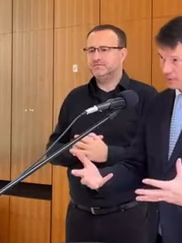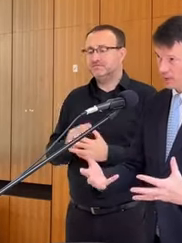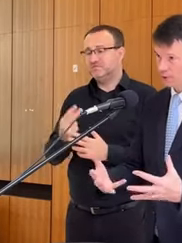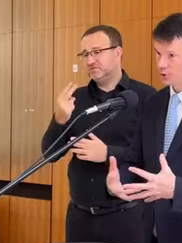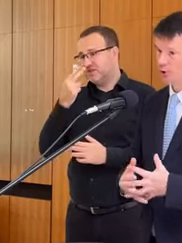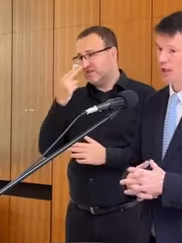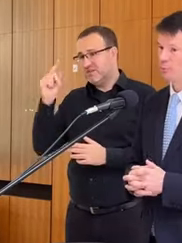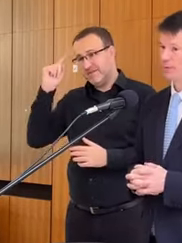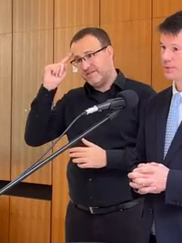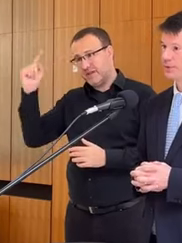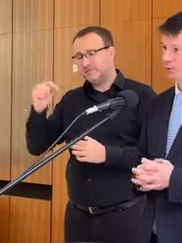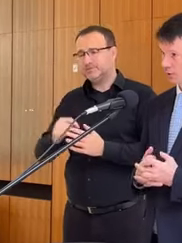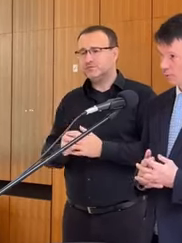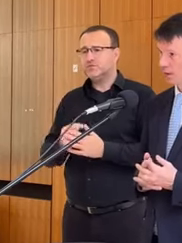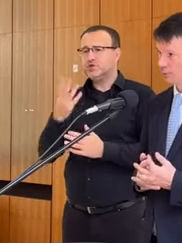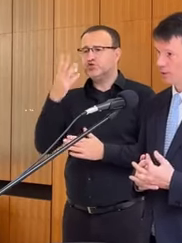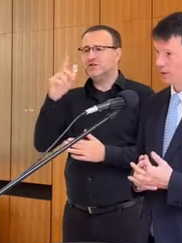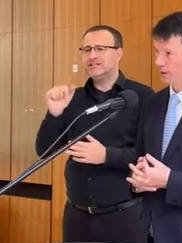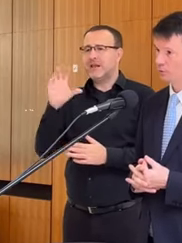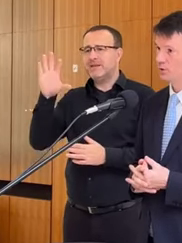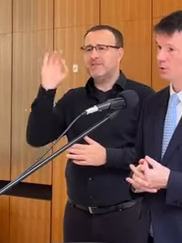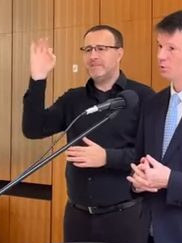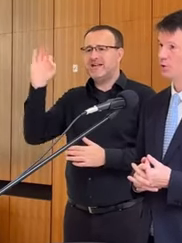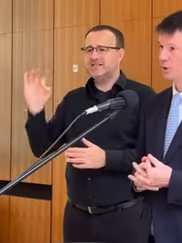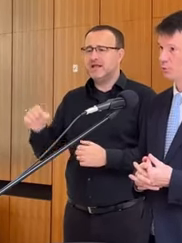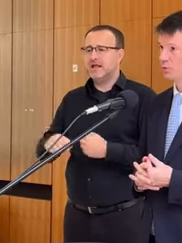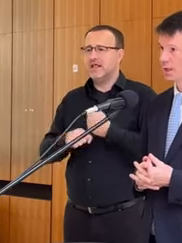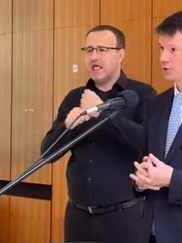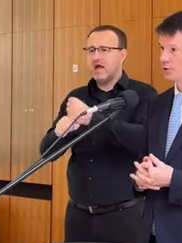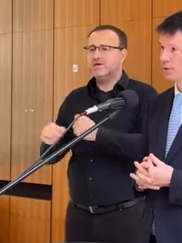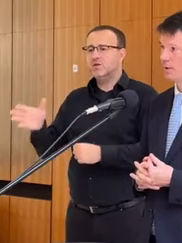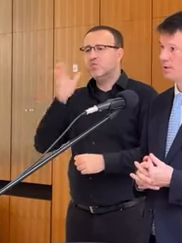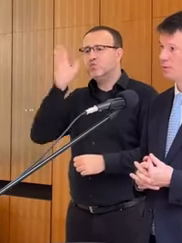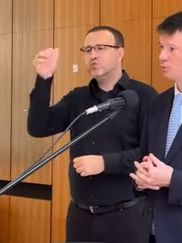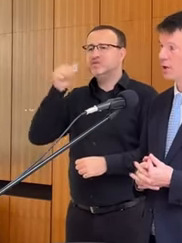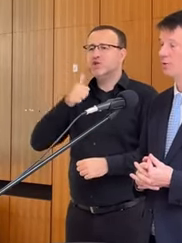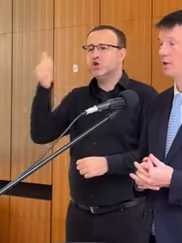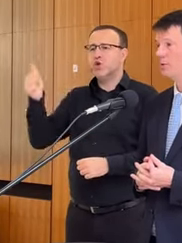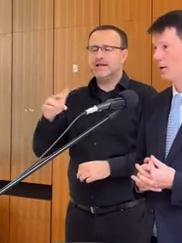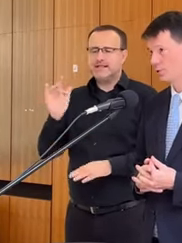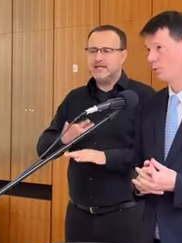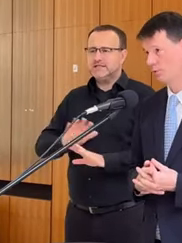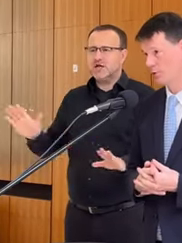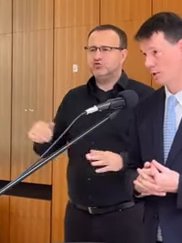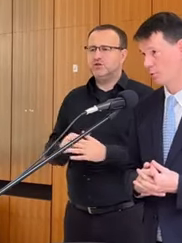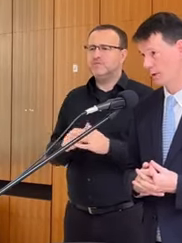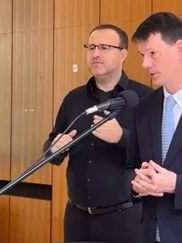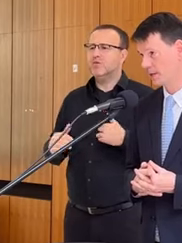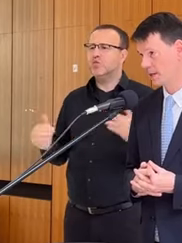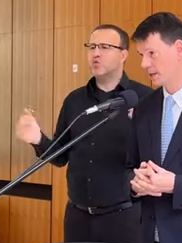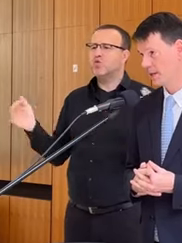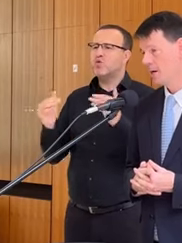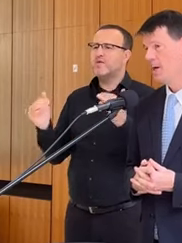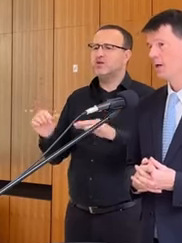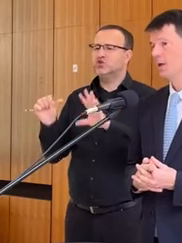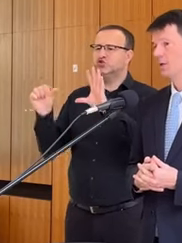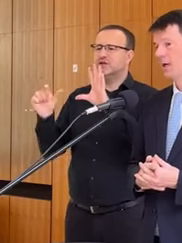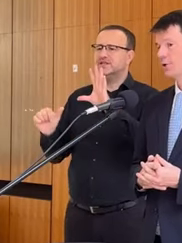Vidíme a vieme, že 4,5%, ktoré sú navrhované na budúci rok, určite nebudú stačiť a my sa už naozaj hýbeme až na úrovni